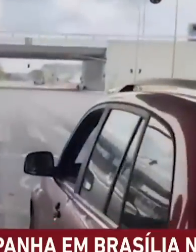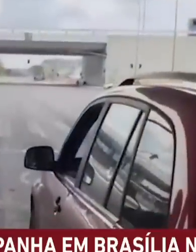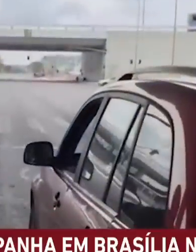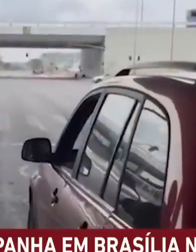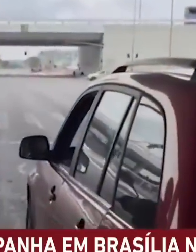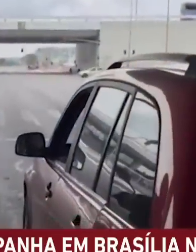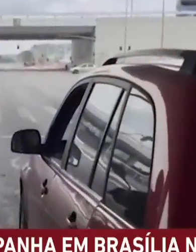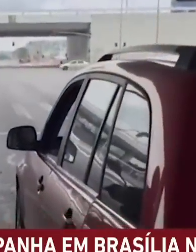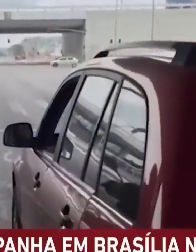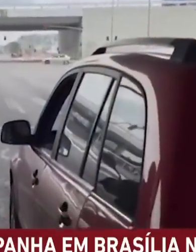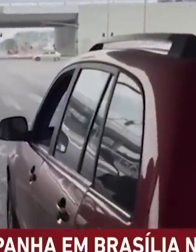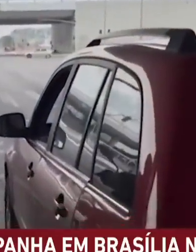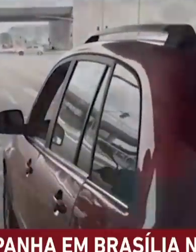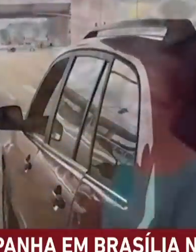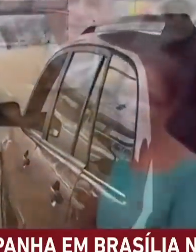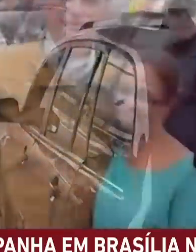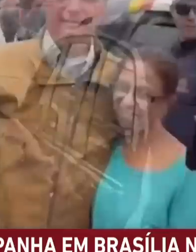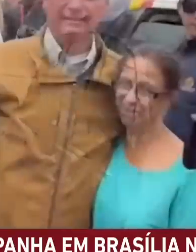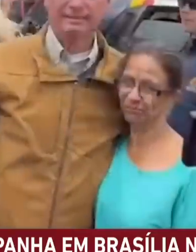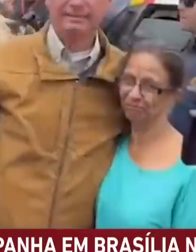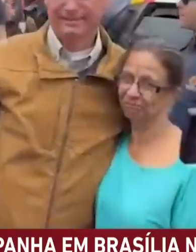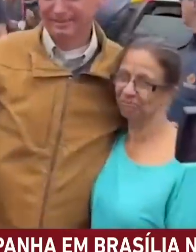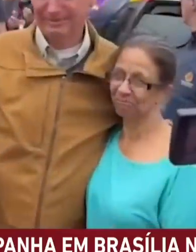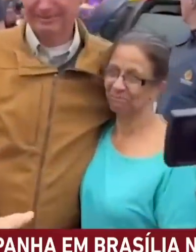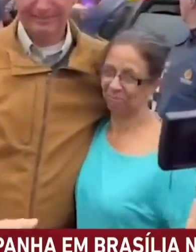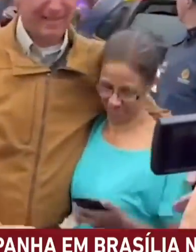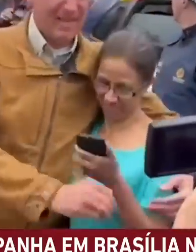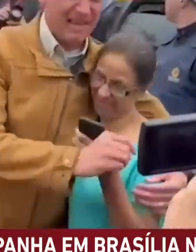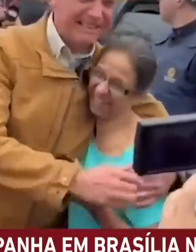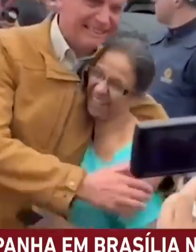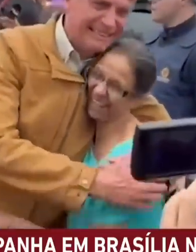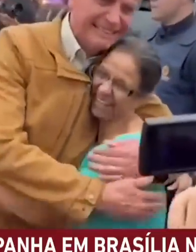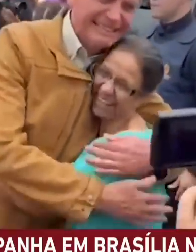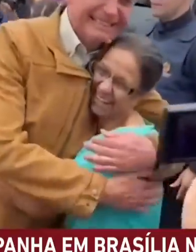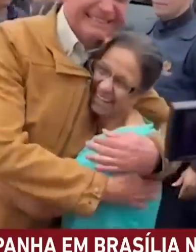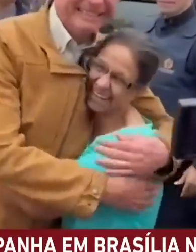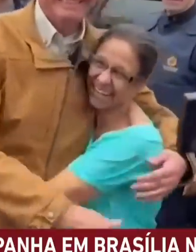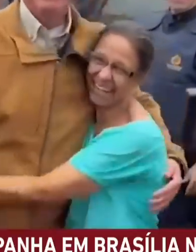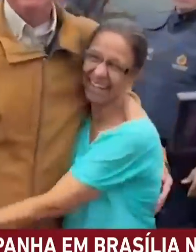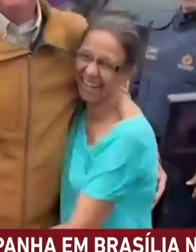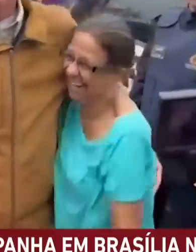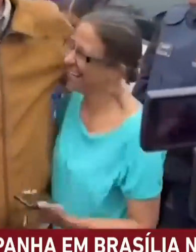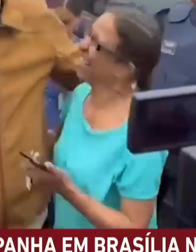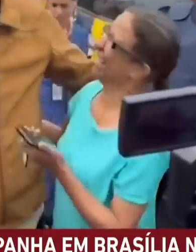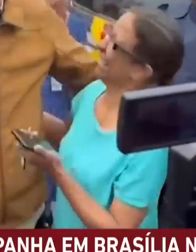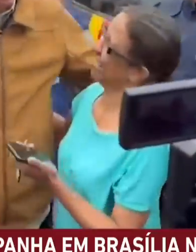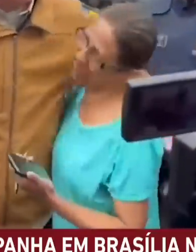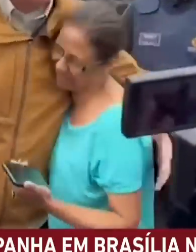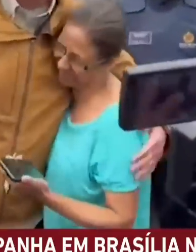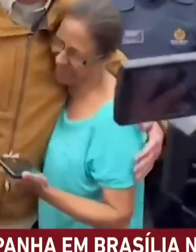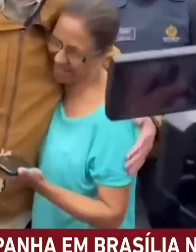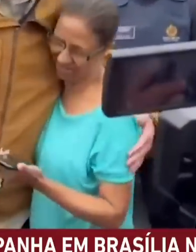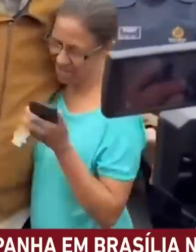de gravar lives nas dependências da presidência da República. O chefe do executivo classificou a decisão como